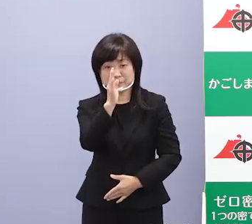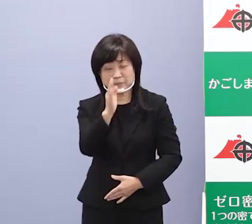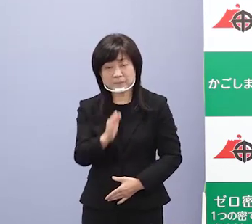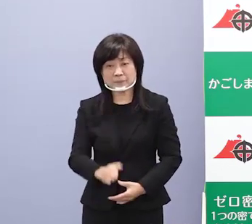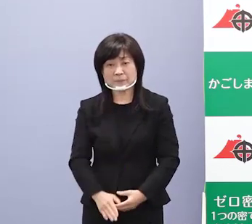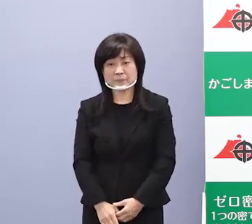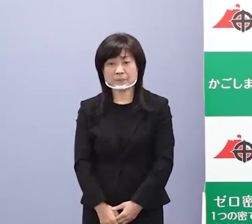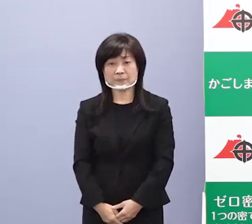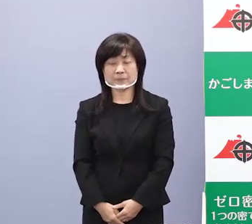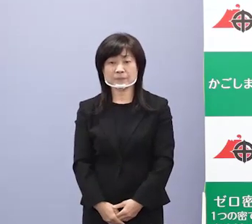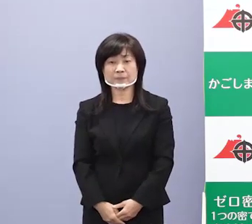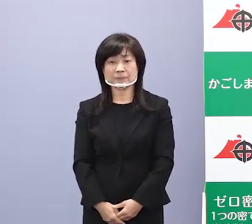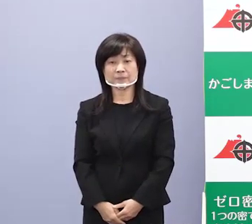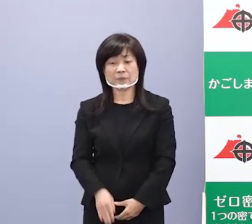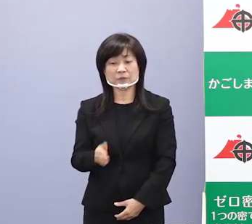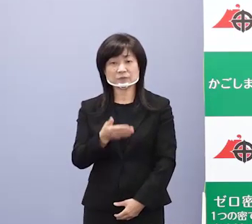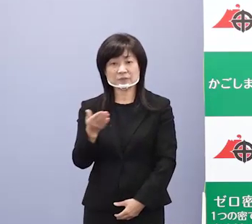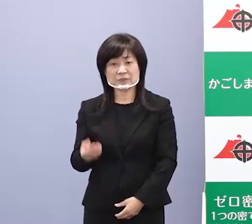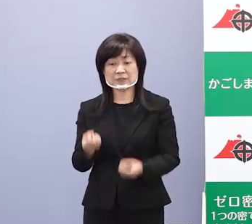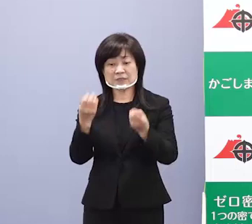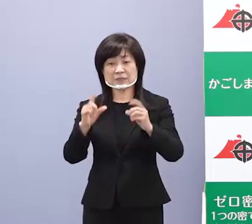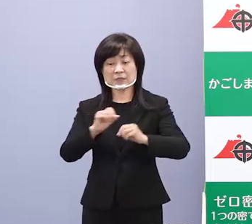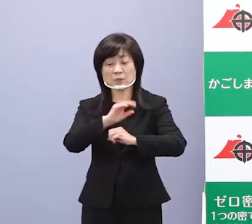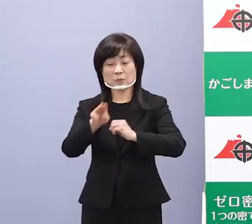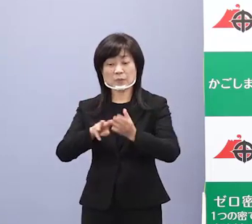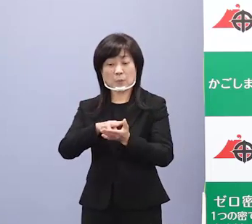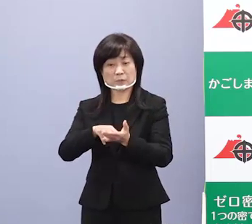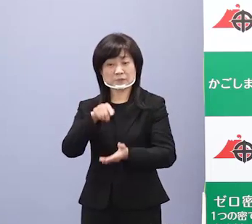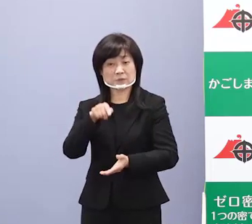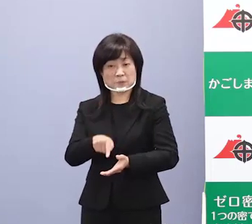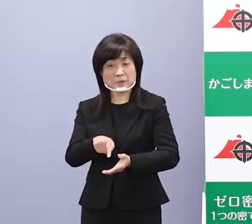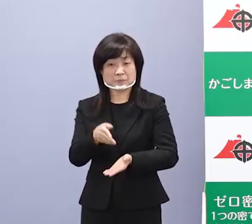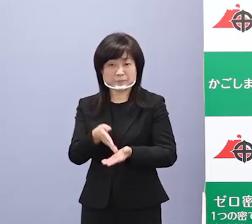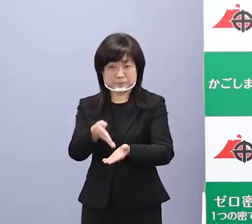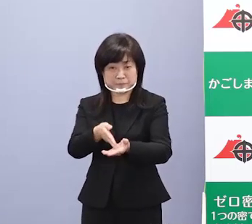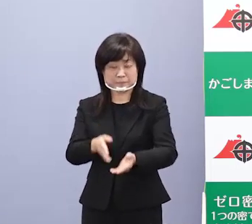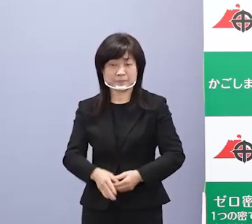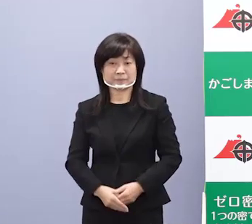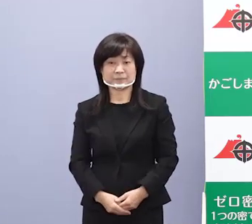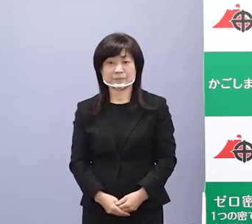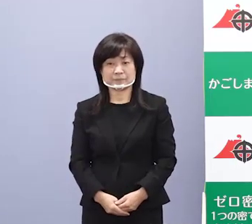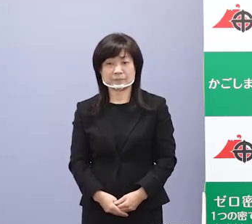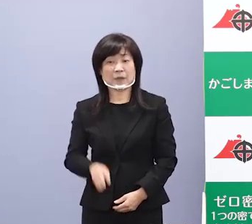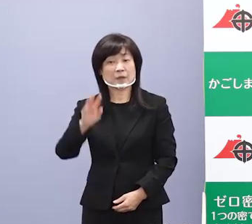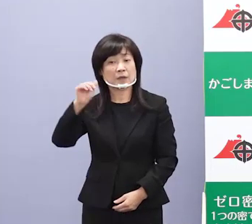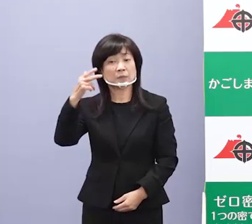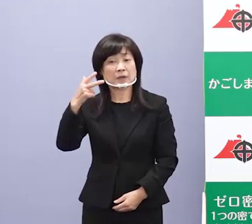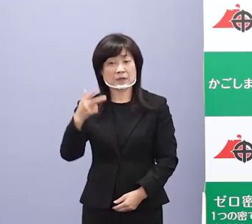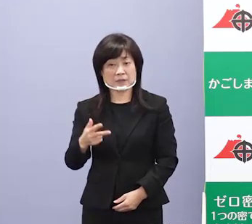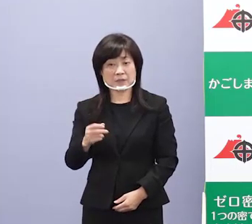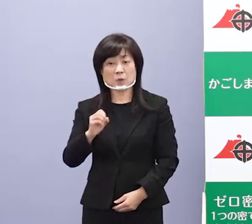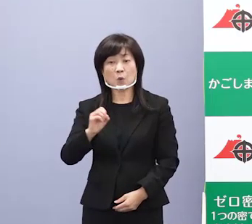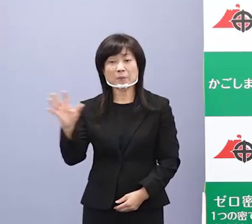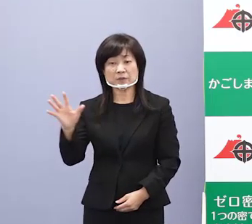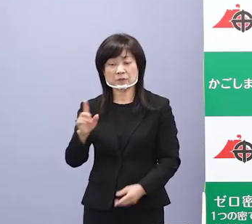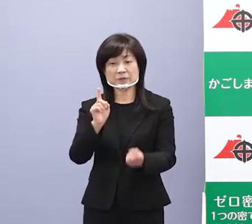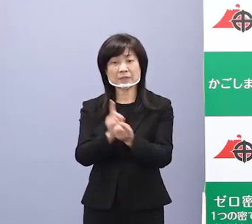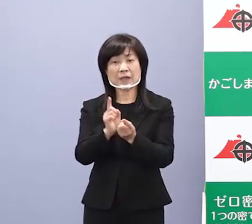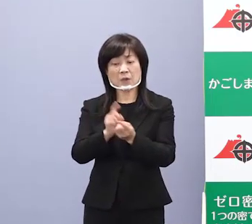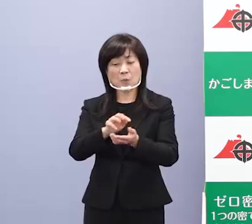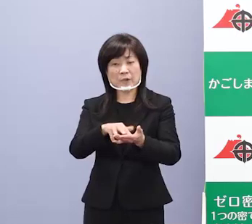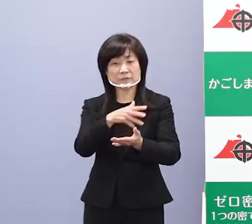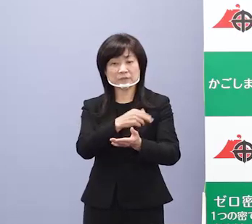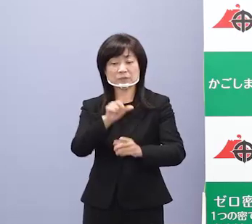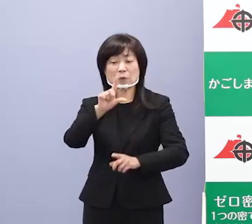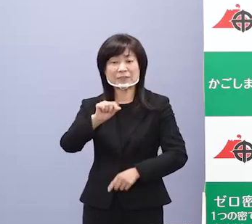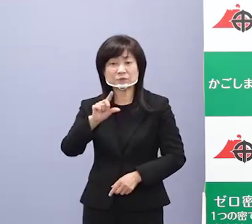。次に新型コロナワクチンについてです。本市におけるオミクロン株対応ワクチン接種率